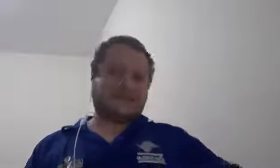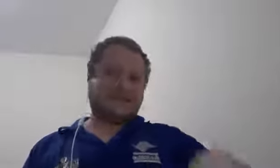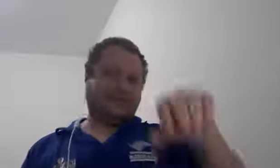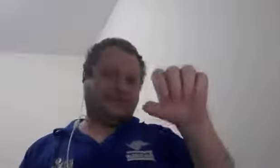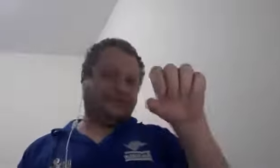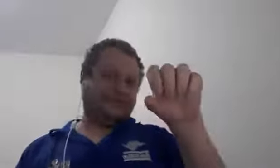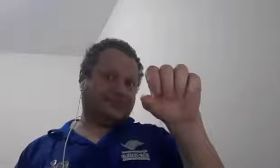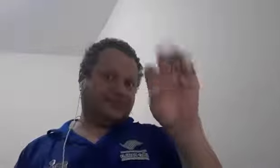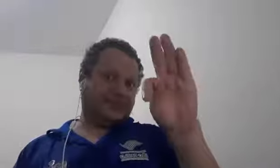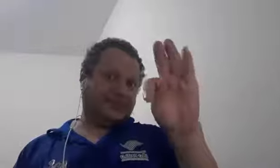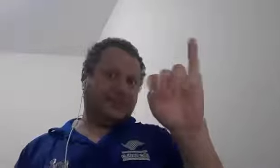Estação,